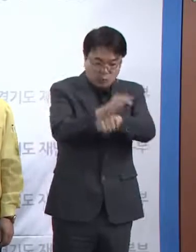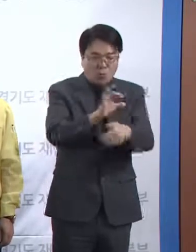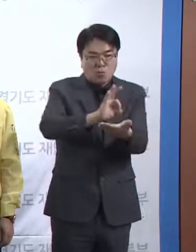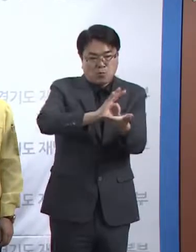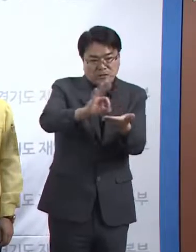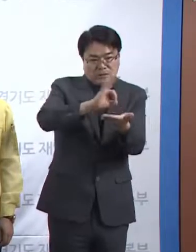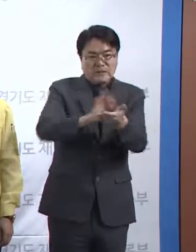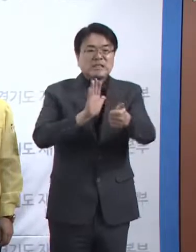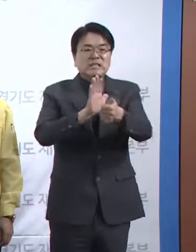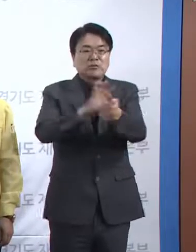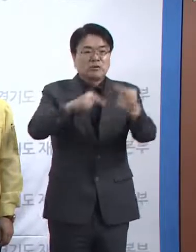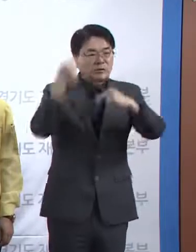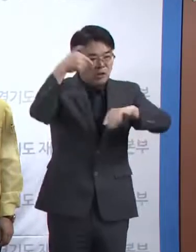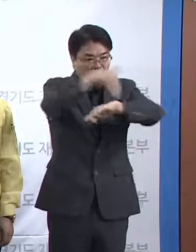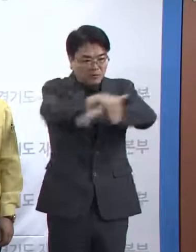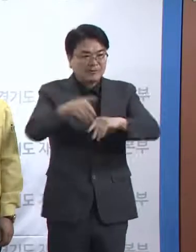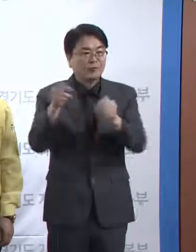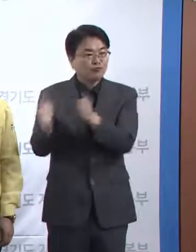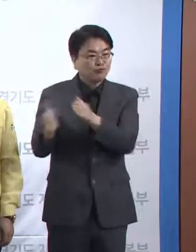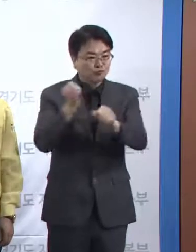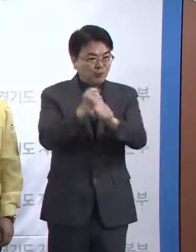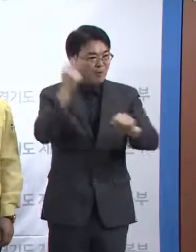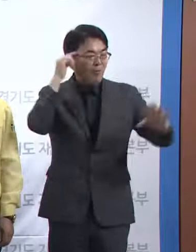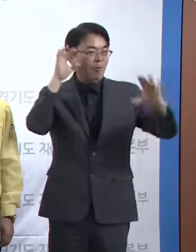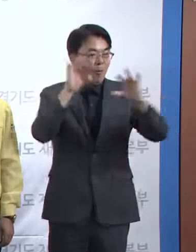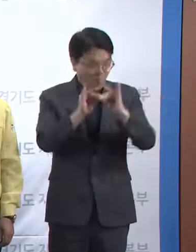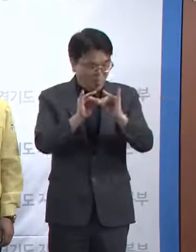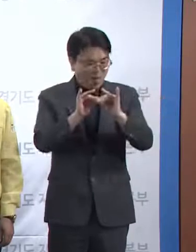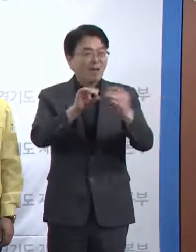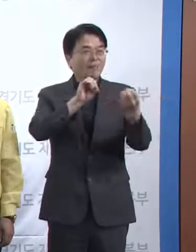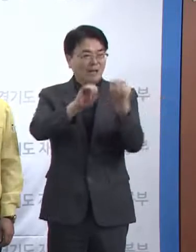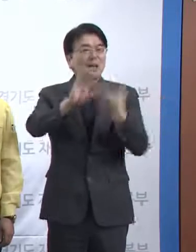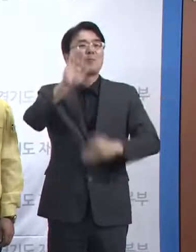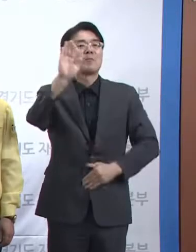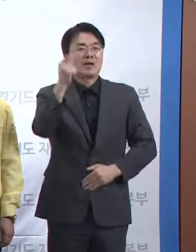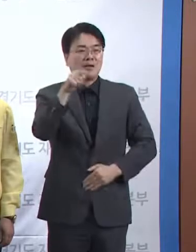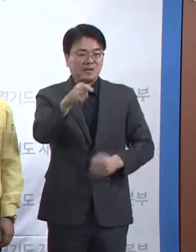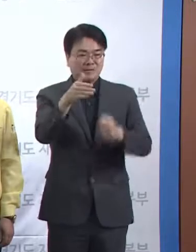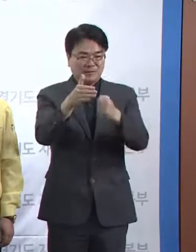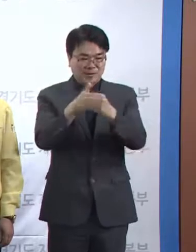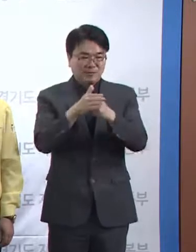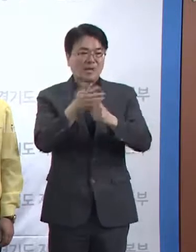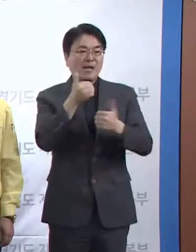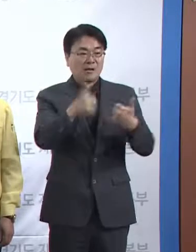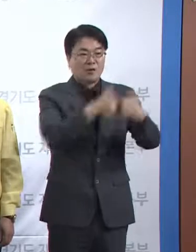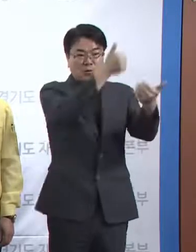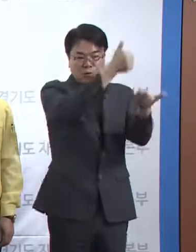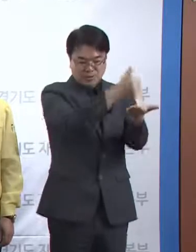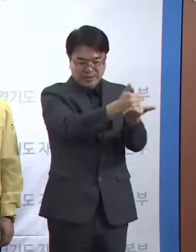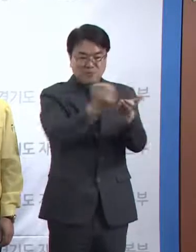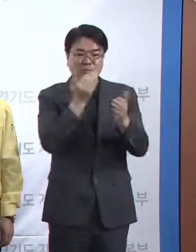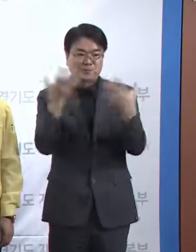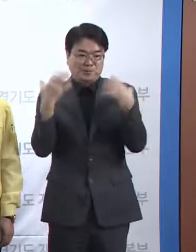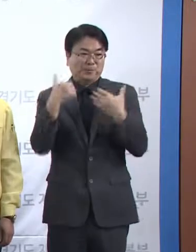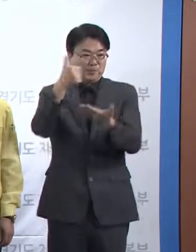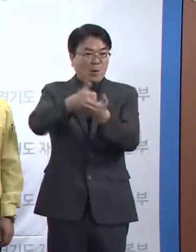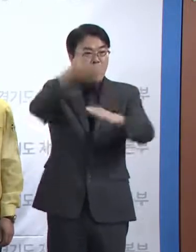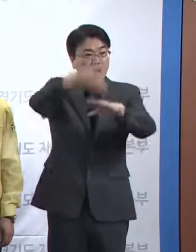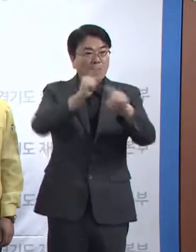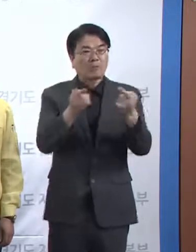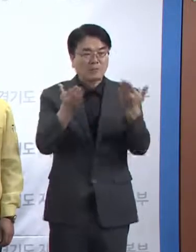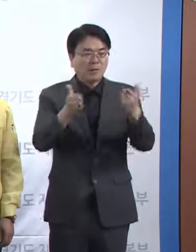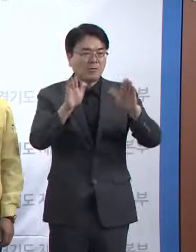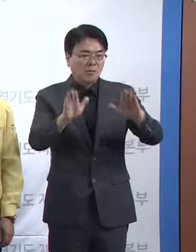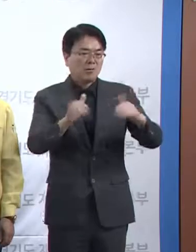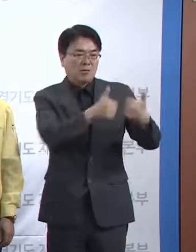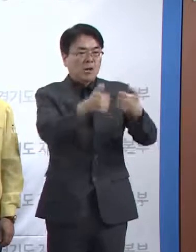화답하여 주셨습니다. 이 자리를 빌어 지사님과 의장님께 고맙다는 말씀을 드립니다. 의회에서도 이번 추경안